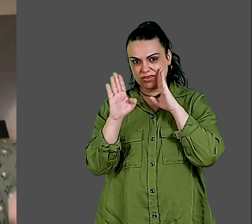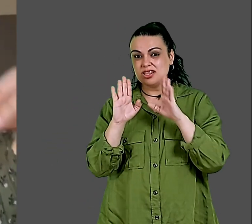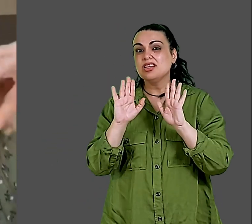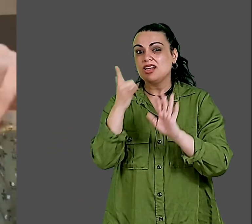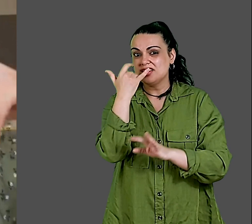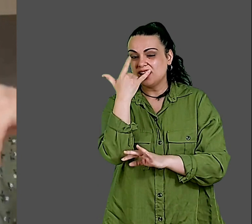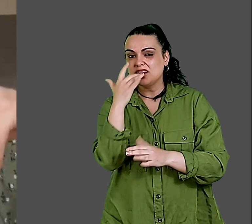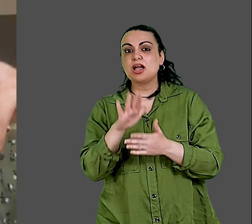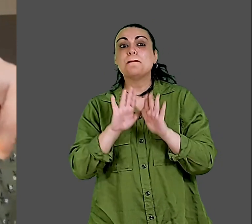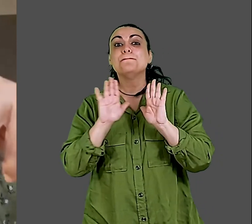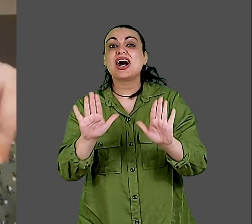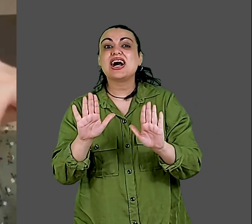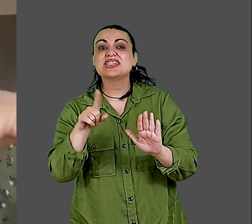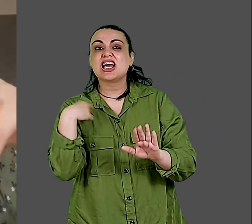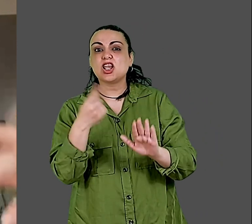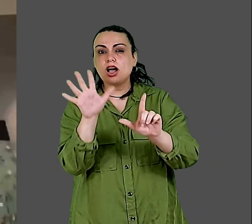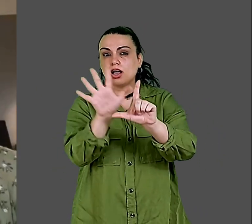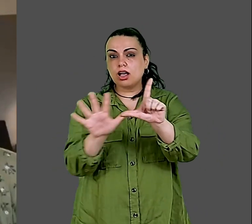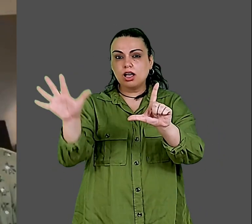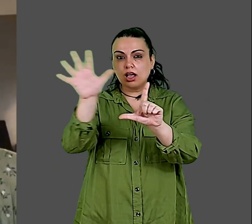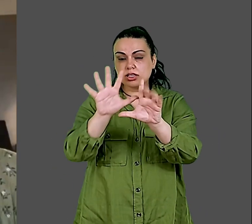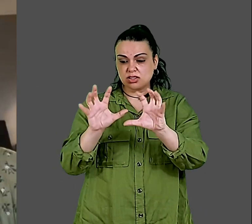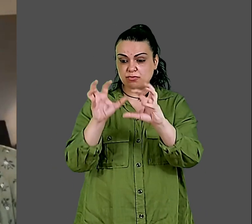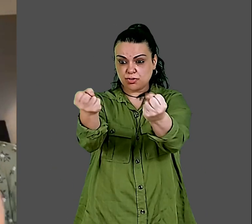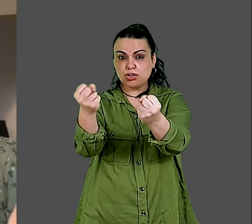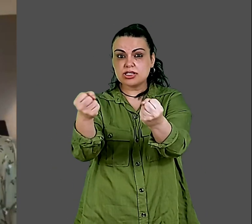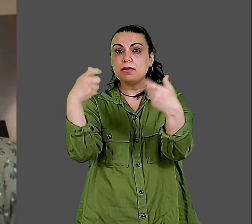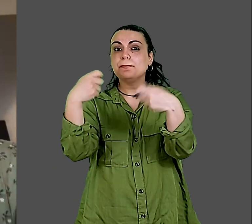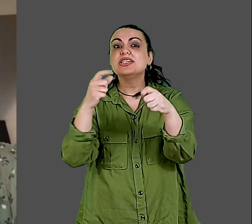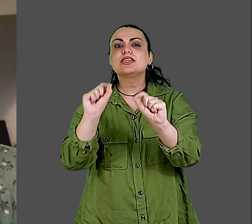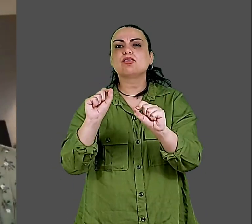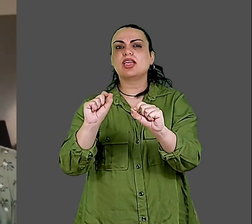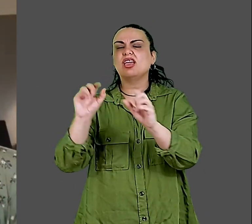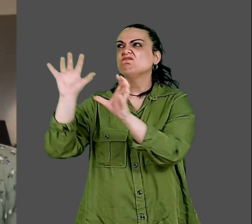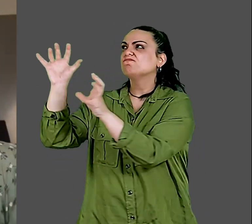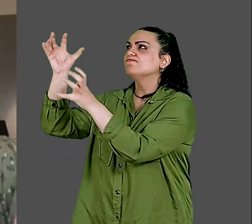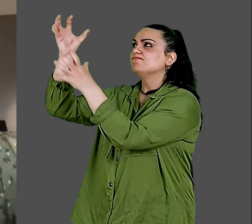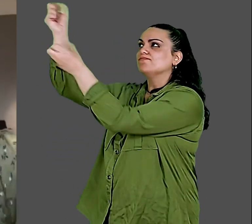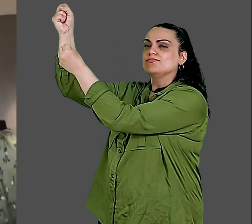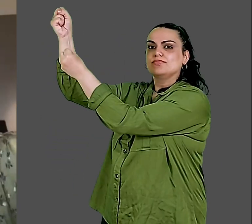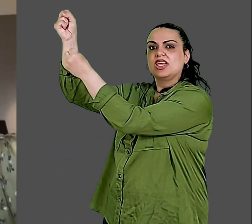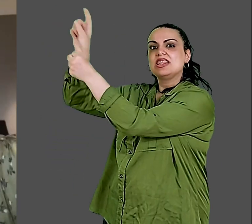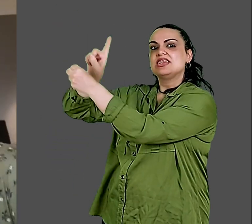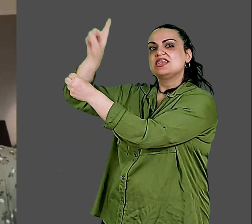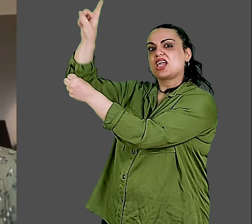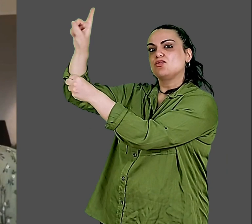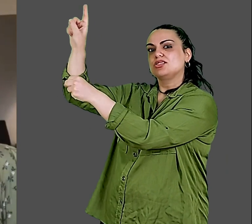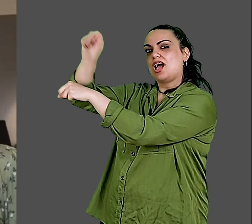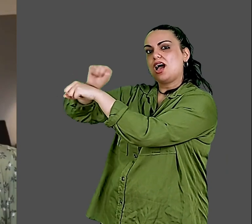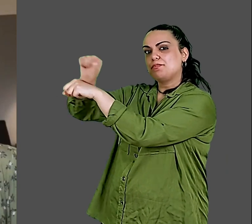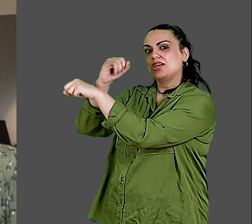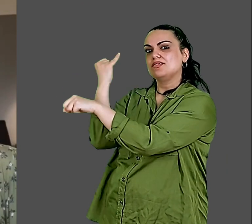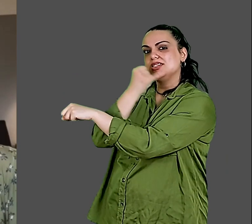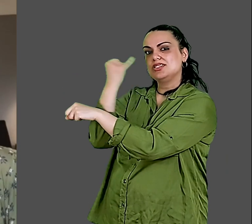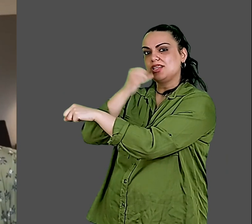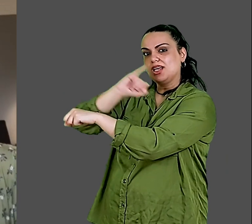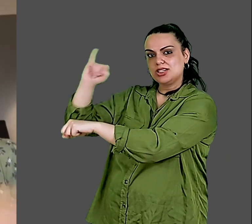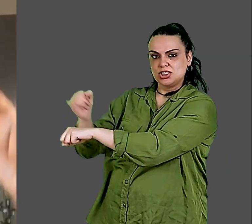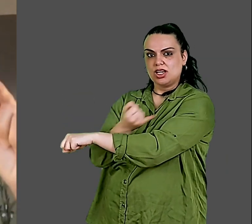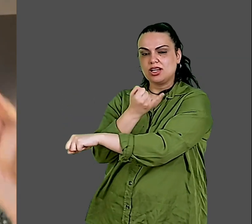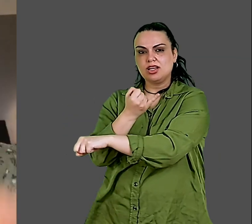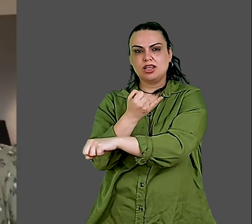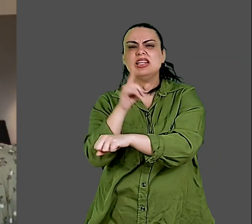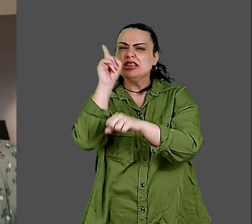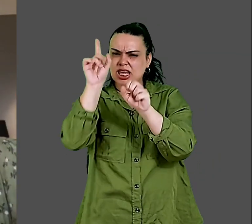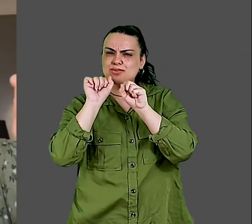plataforma tem que estar no Deus de Abraão, de Isaac e de Jacó. Sabe por quê? Muito obrigado, seu Mark Zuckerberg, de poder usar aqui sua plataforma, seu Instagram. Que